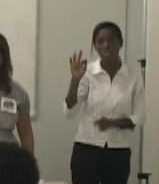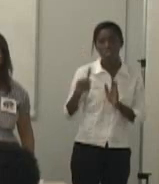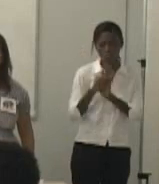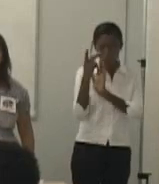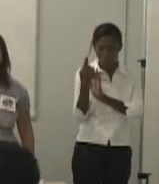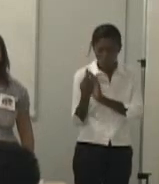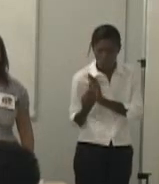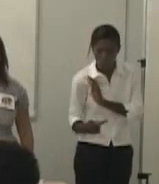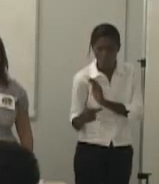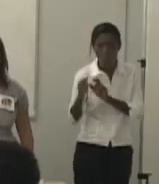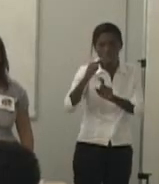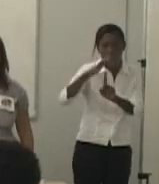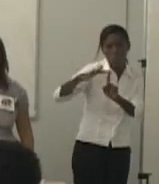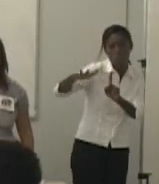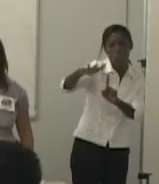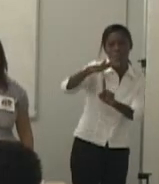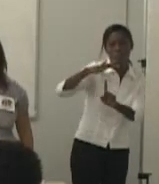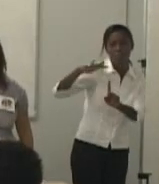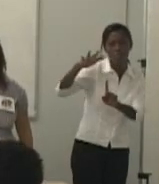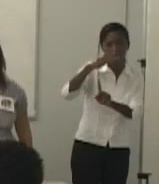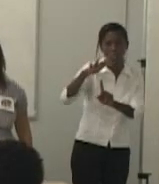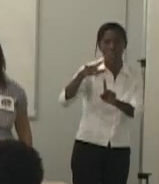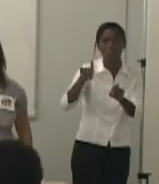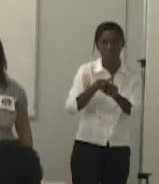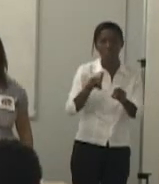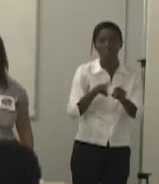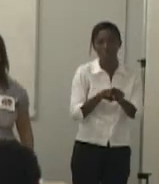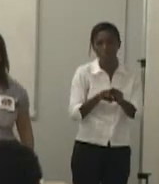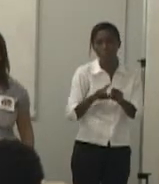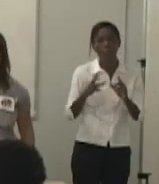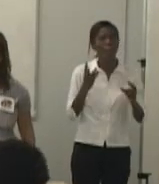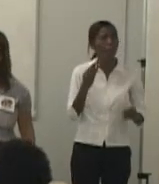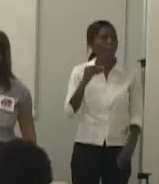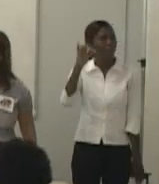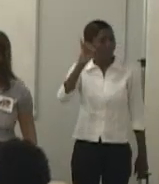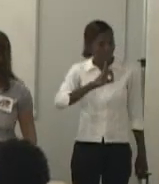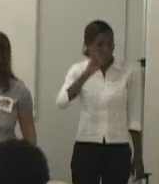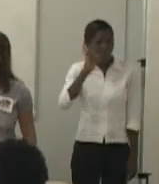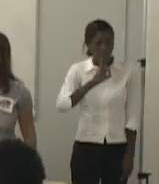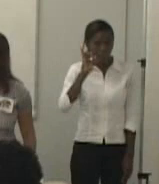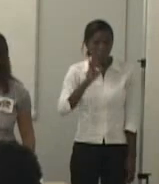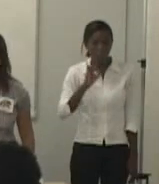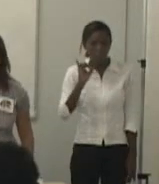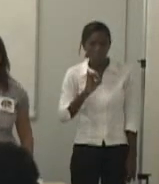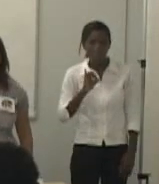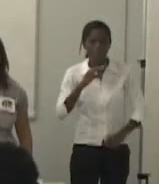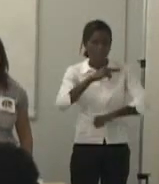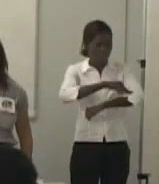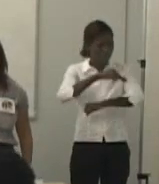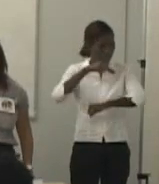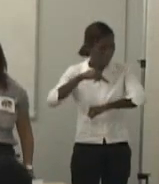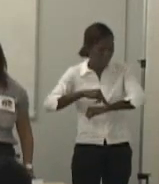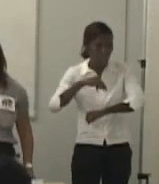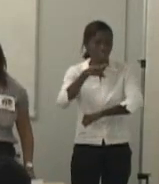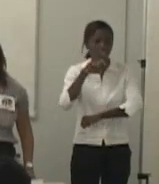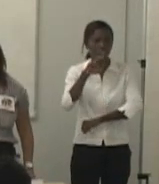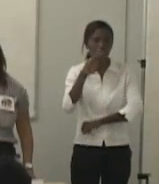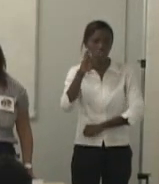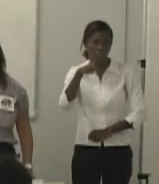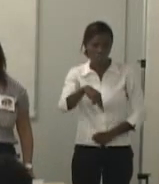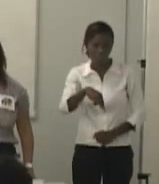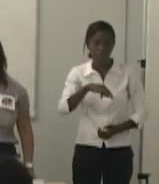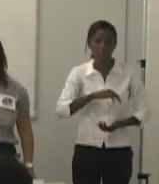sociedade e o movimento de interiorização ele foi muito importante tanto para Macaé quanto para Xerém esse